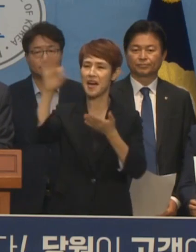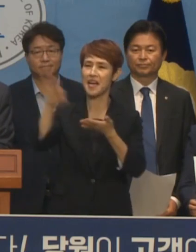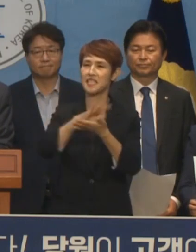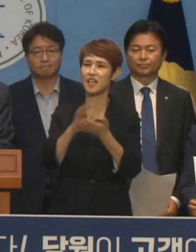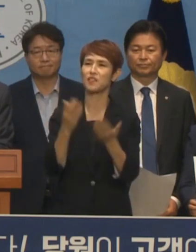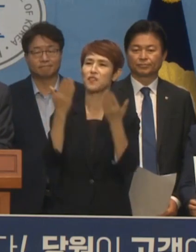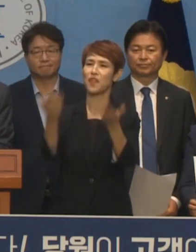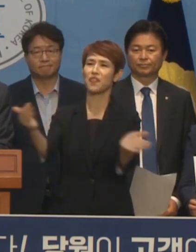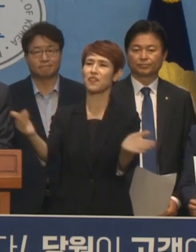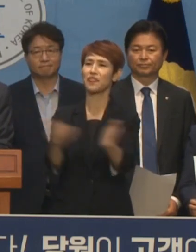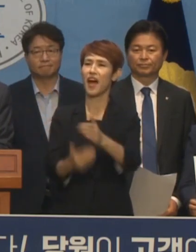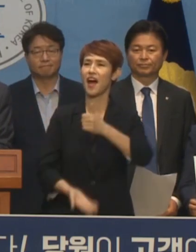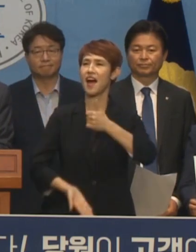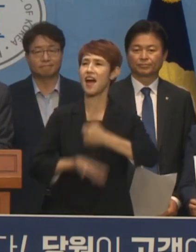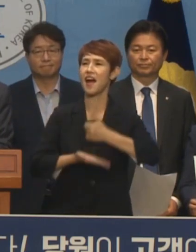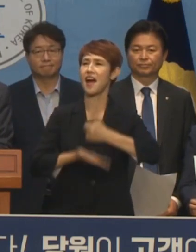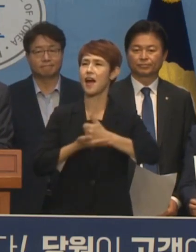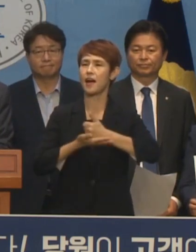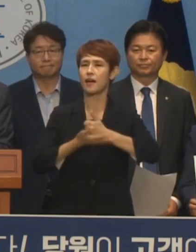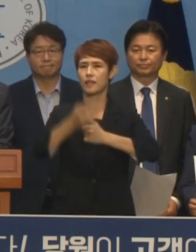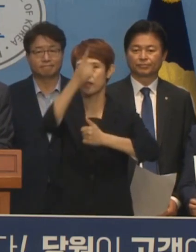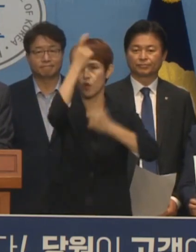예산이라고 자화자찬하는 정부,